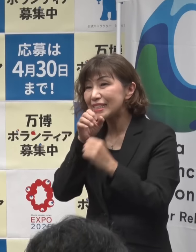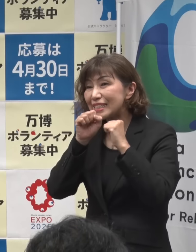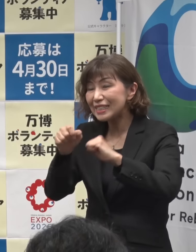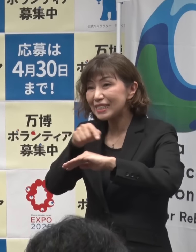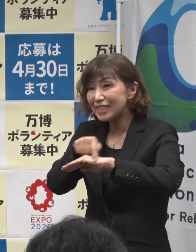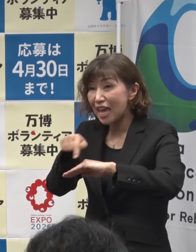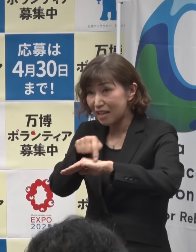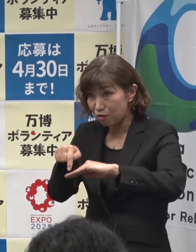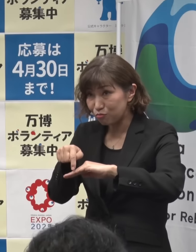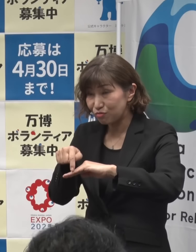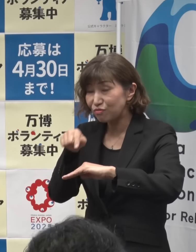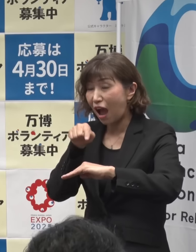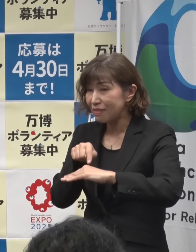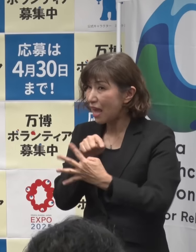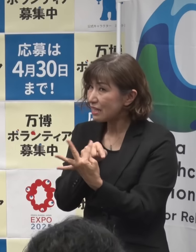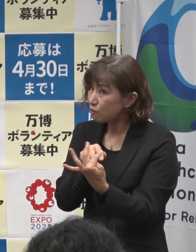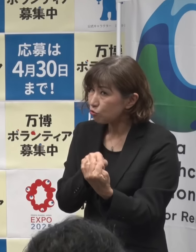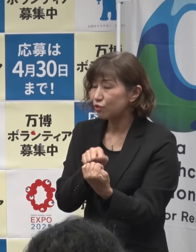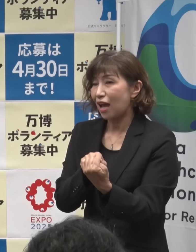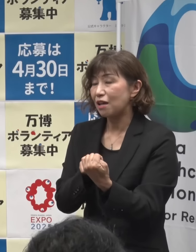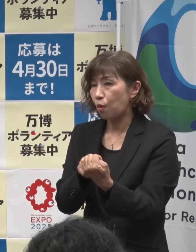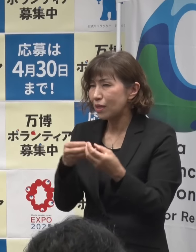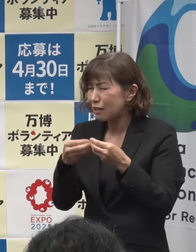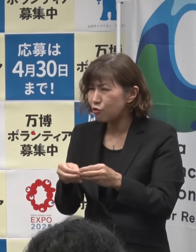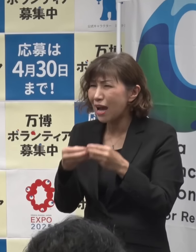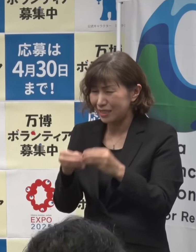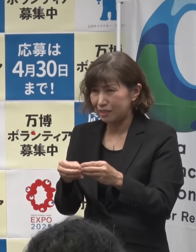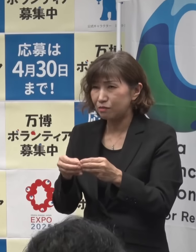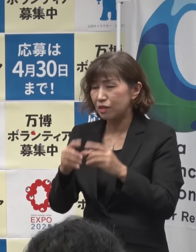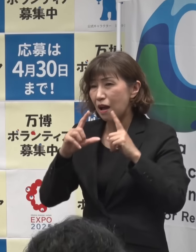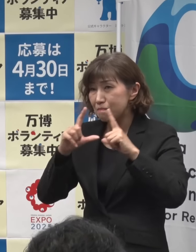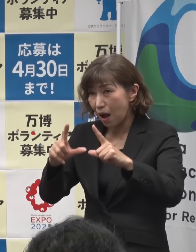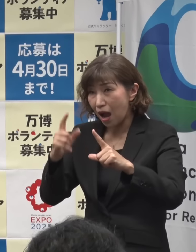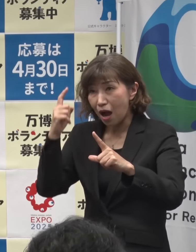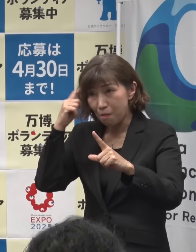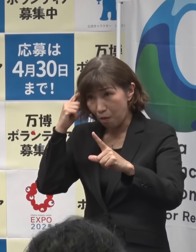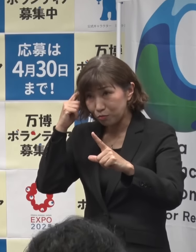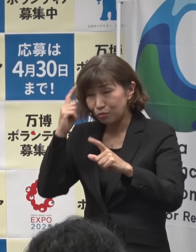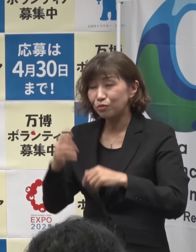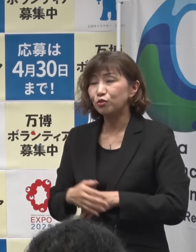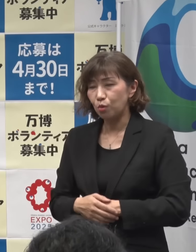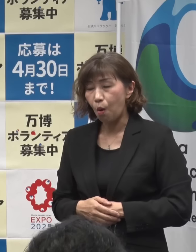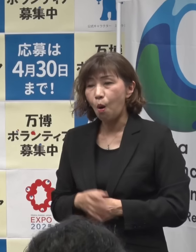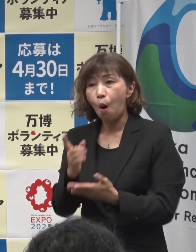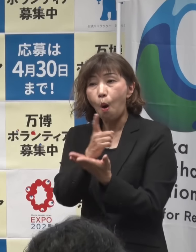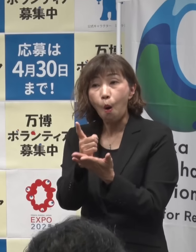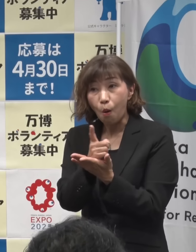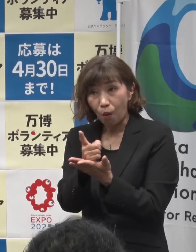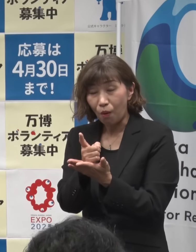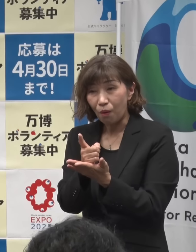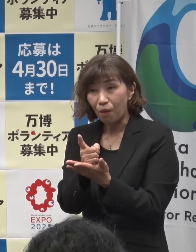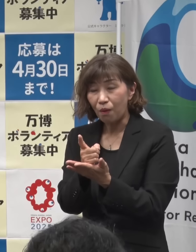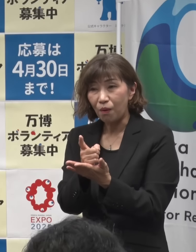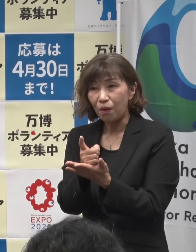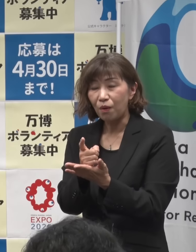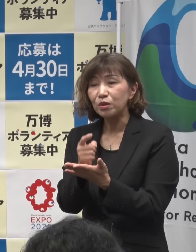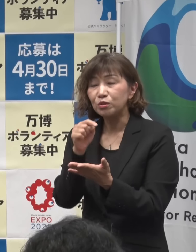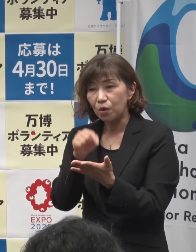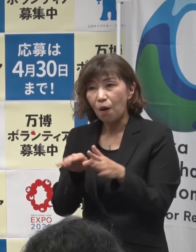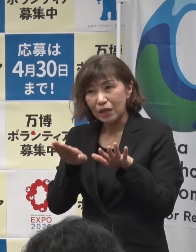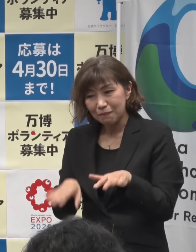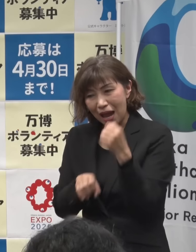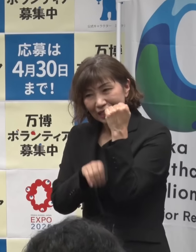計画の詳細なところはそこで、という話だったと思うんですけども、方向性として今基本計画